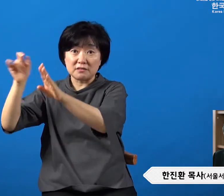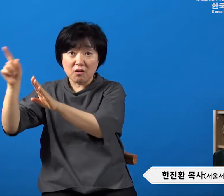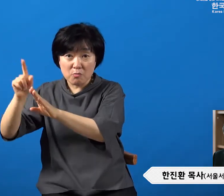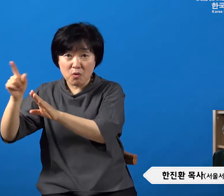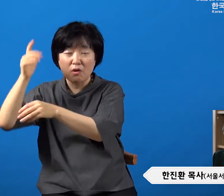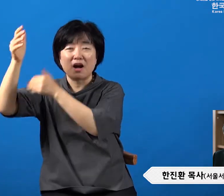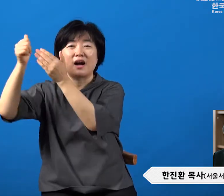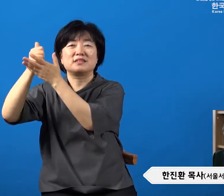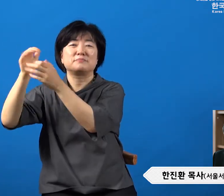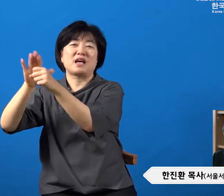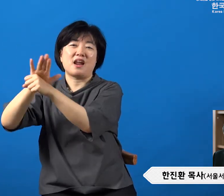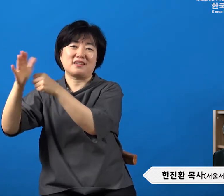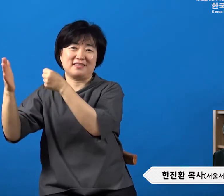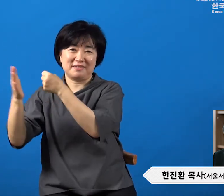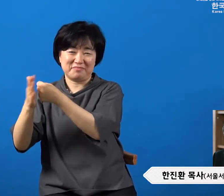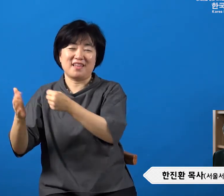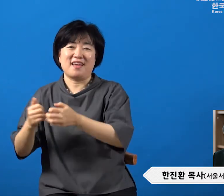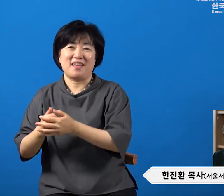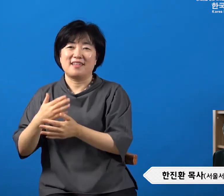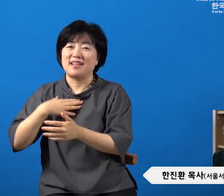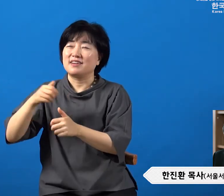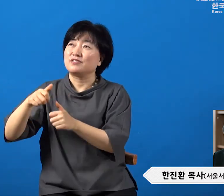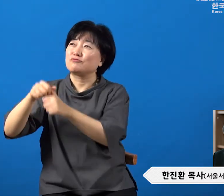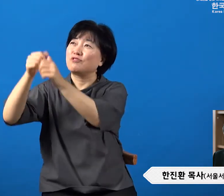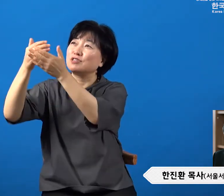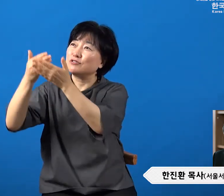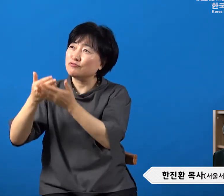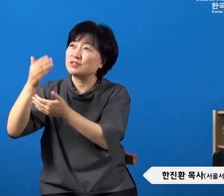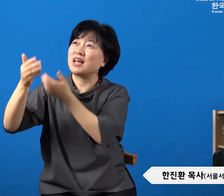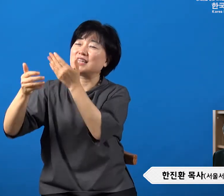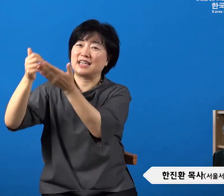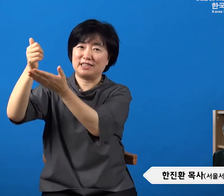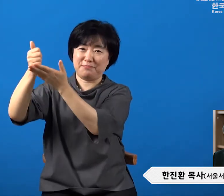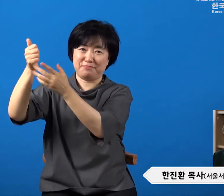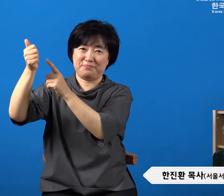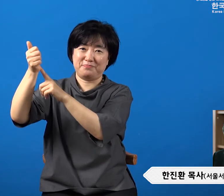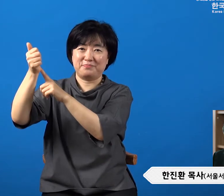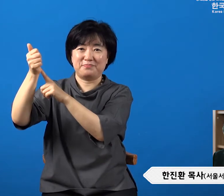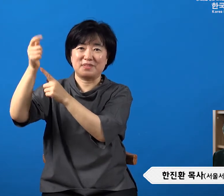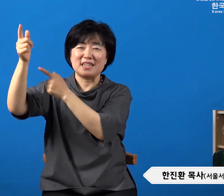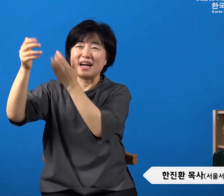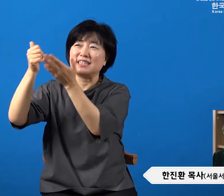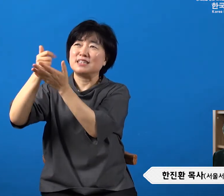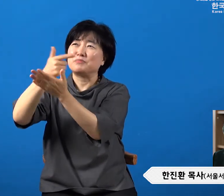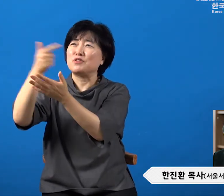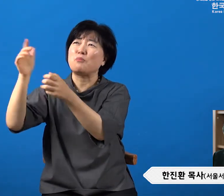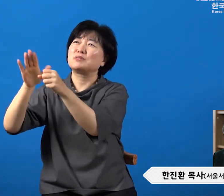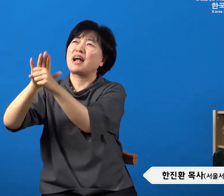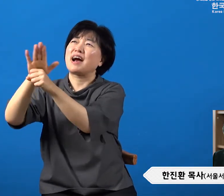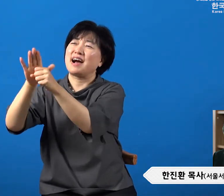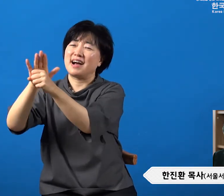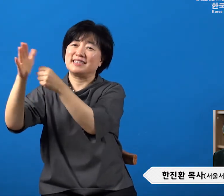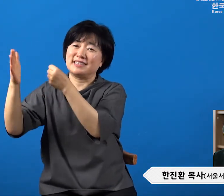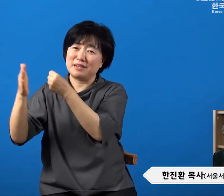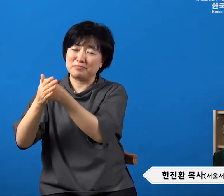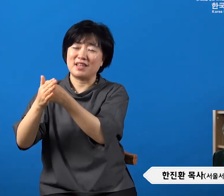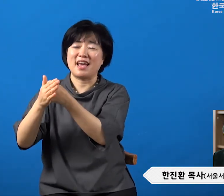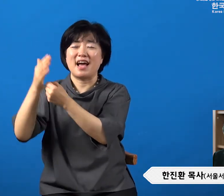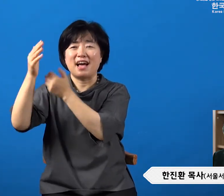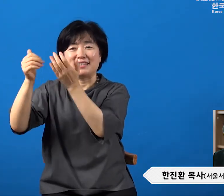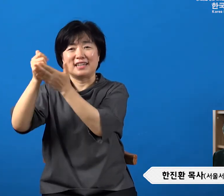사랑해서 말씀을 지킵니다. 나를 구원해 주신 하나님, 그 하나님을 너무 사랑하기